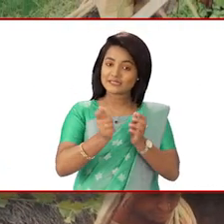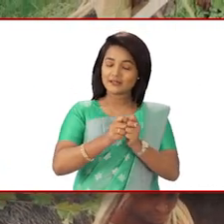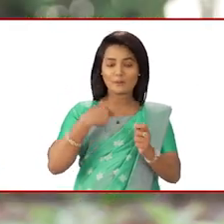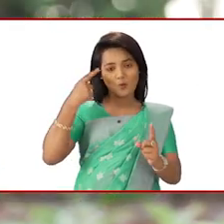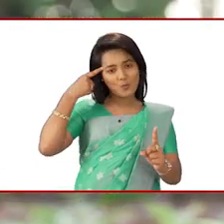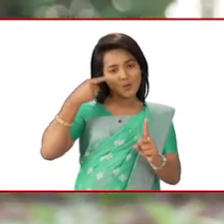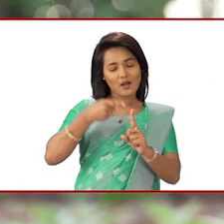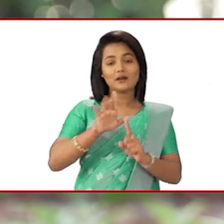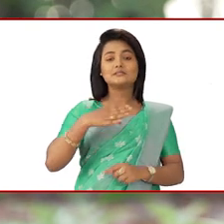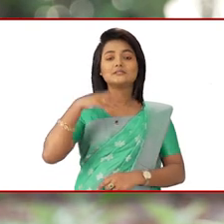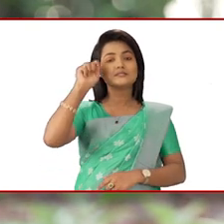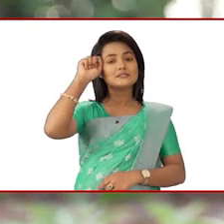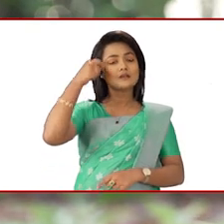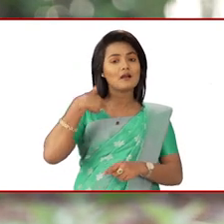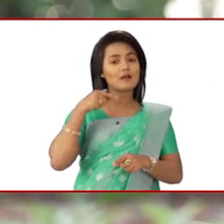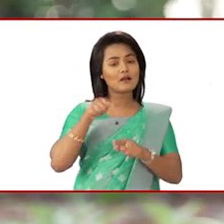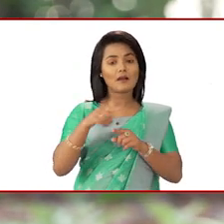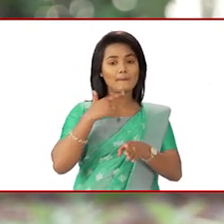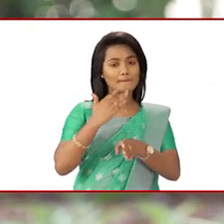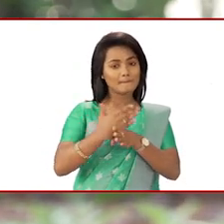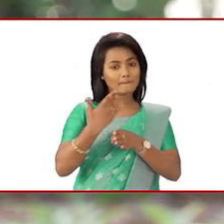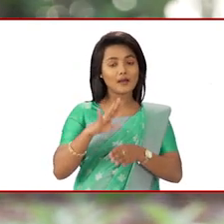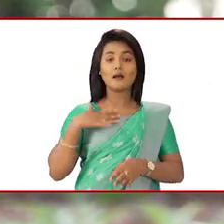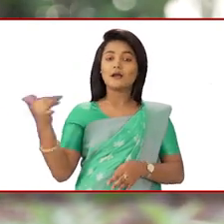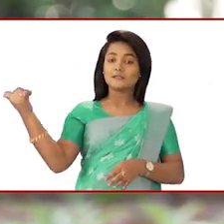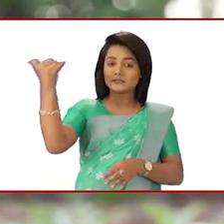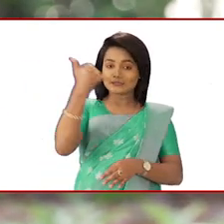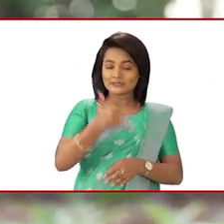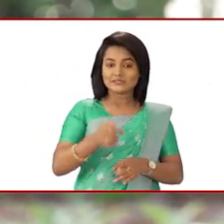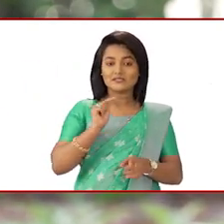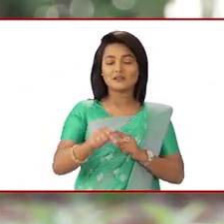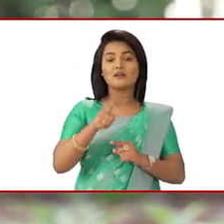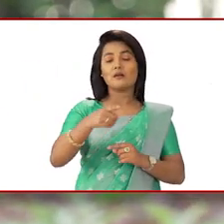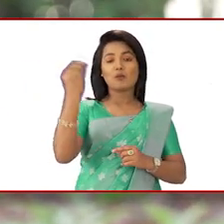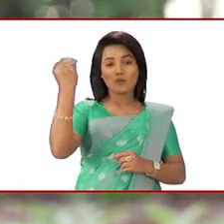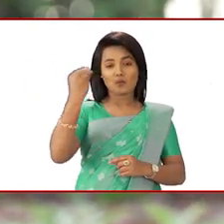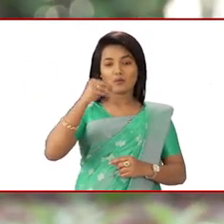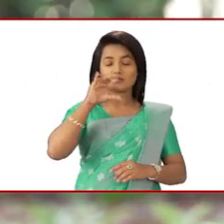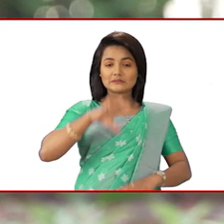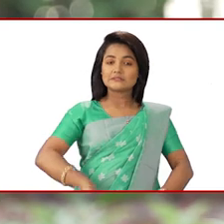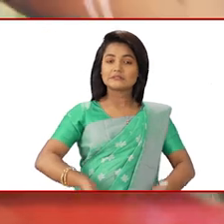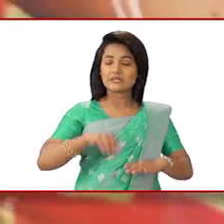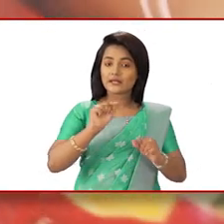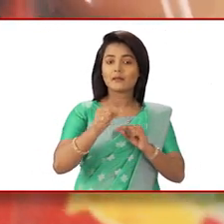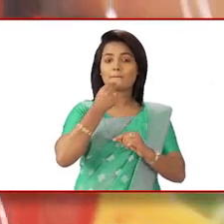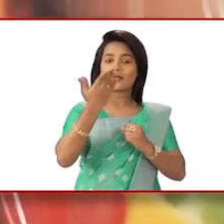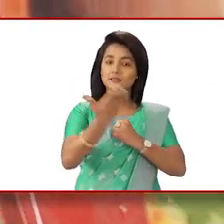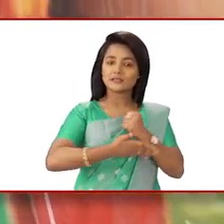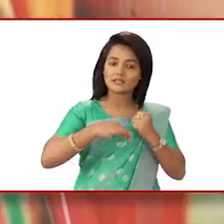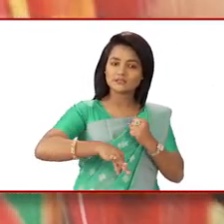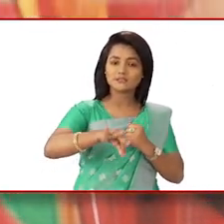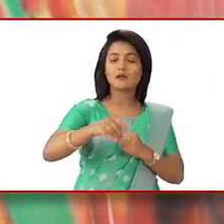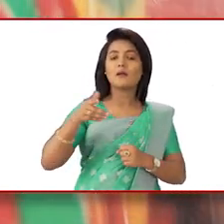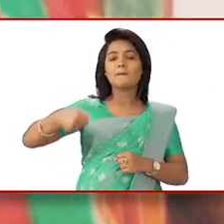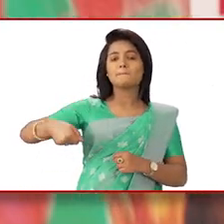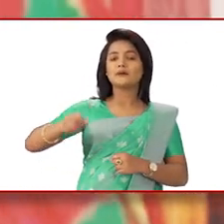আর কি। শ্বশুরবাড়িতে যখন আসি তখন শ্বশুর এই পুরা ভিটাটাই বর্ষার সময় ধান লাগাইতো আর বাজার থেকে সবজি কিনতো। আর বাবার বাড়ির